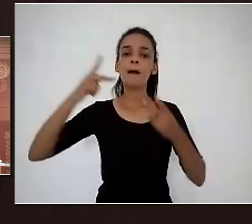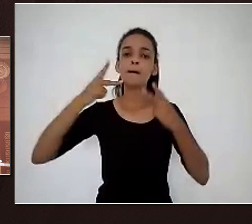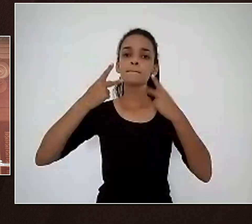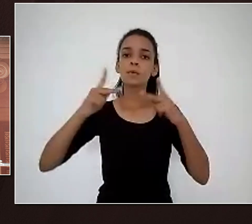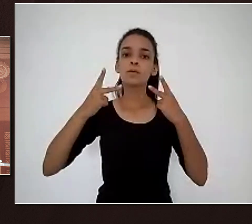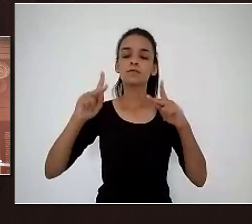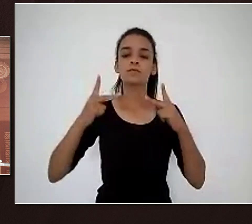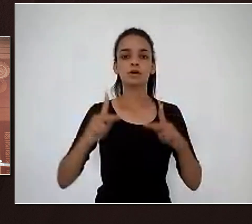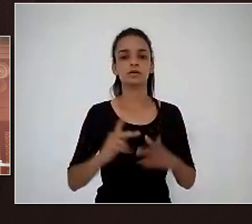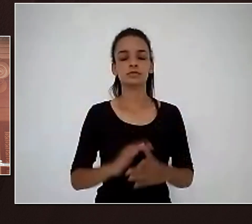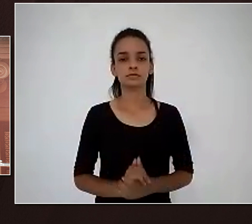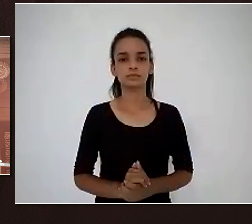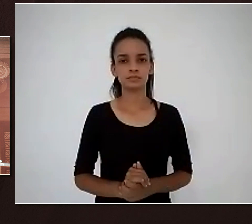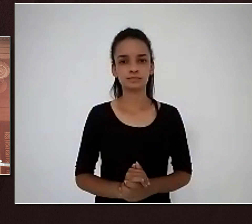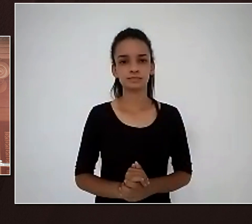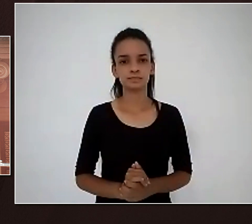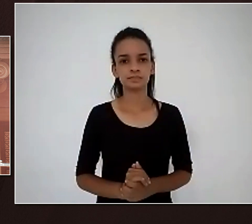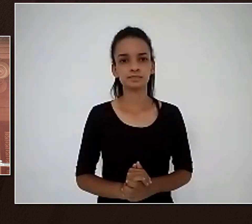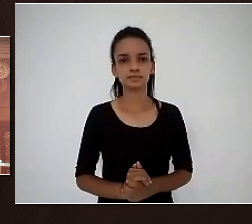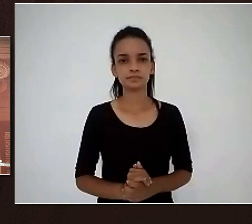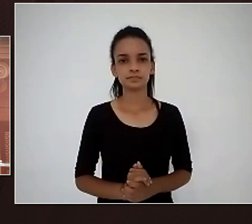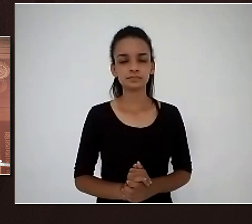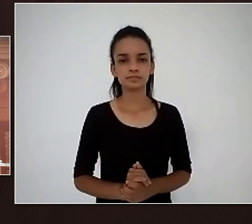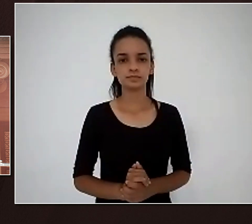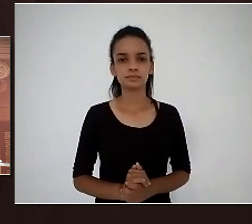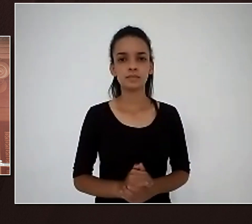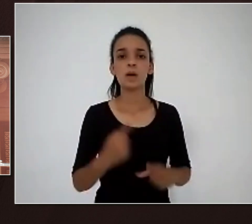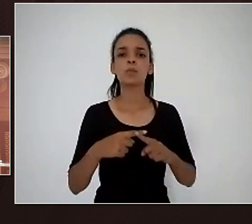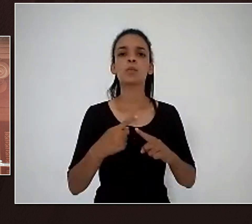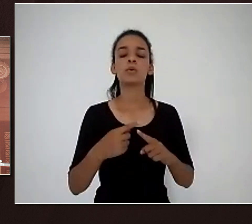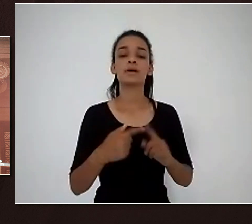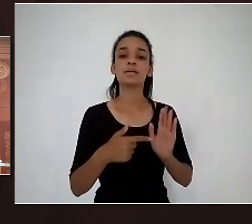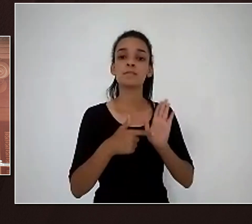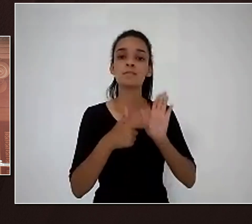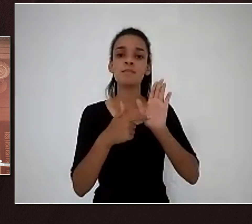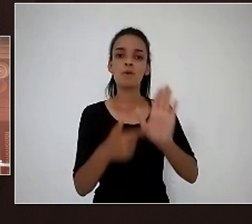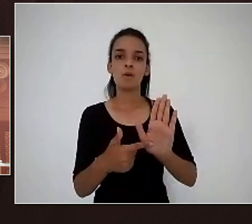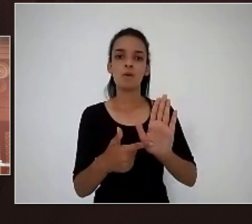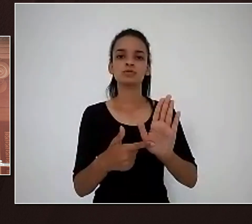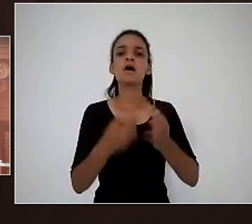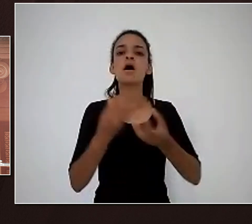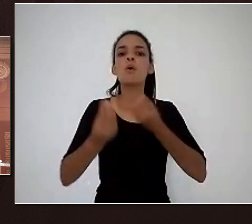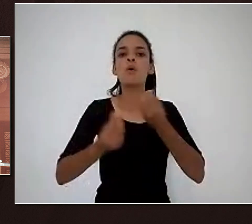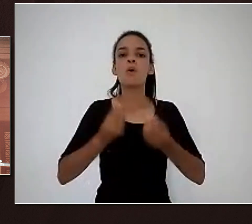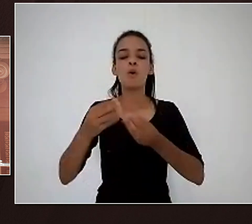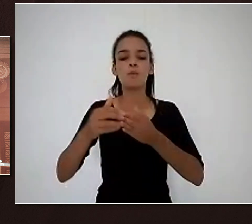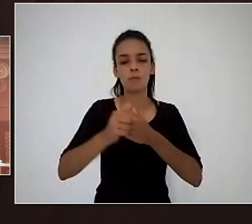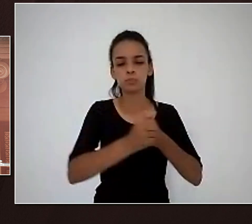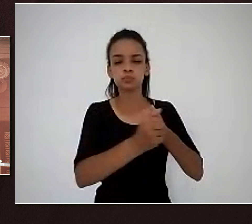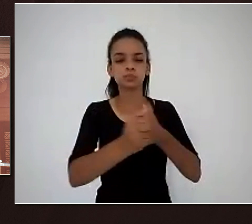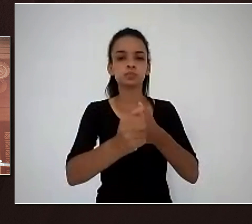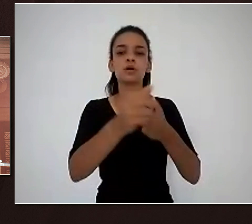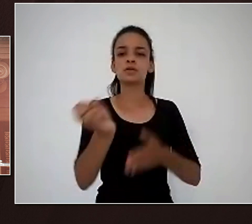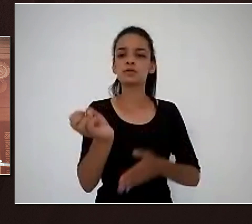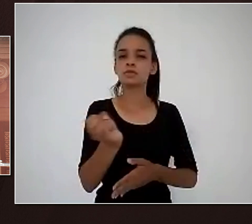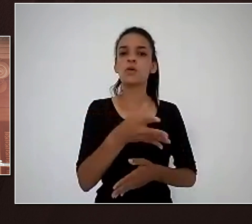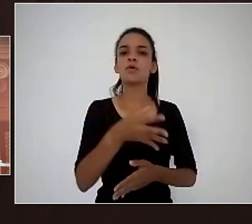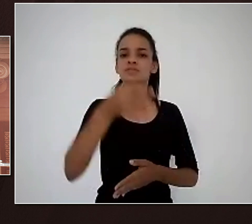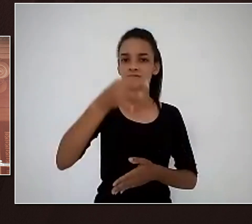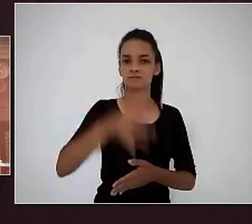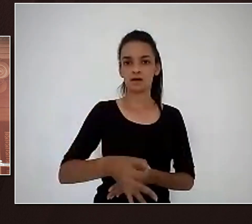renovar, nos dá novas ordens, nos dá direção. Então, se nós nos